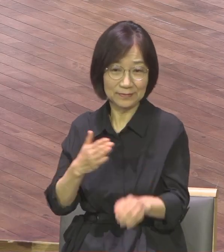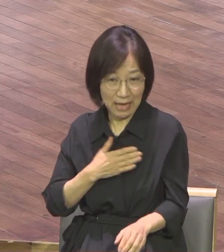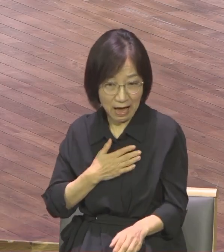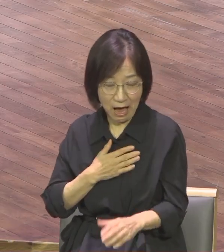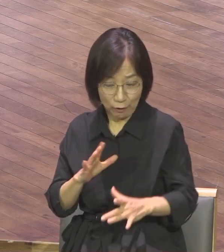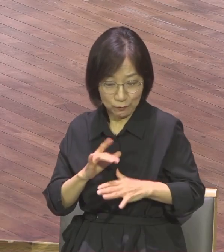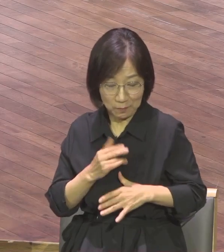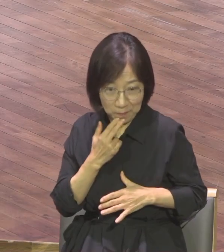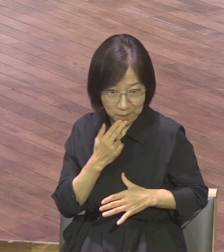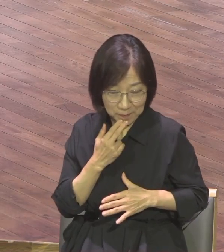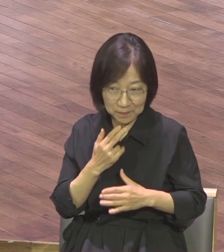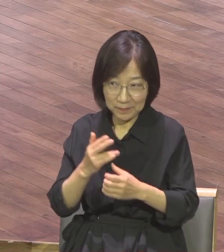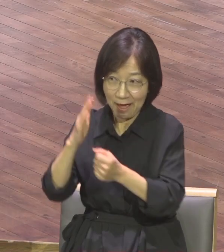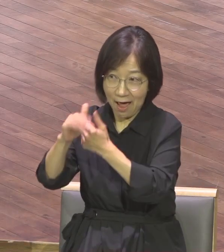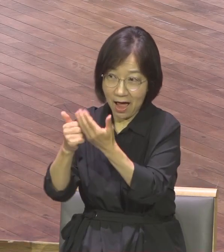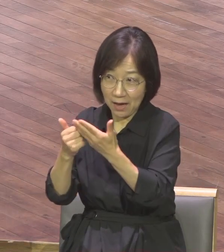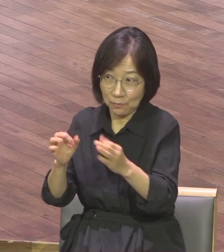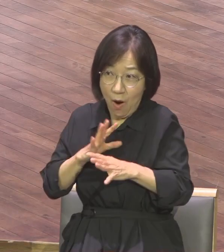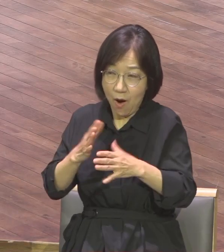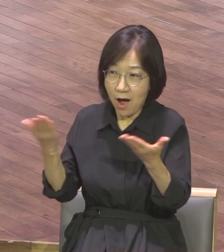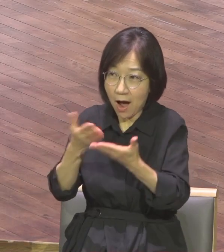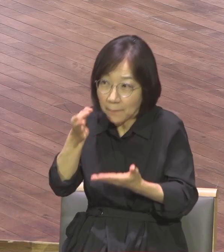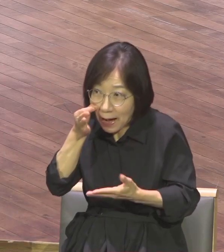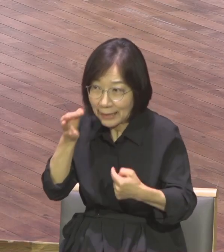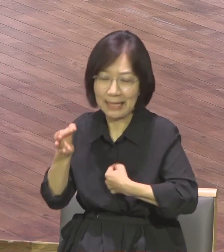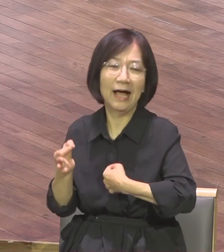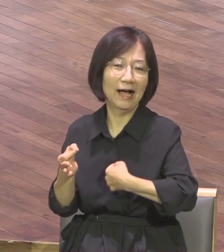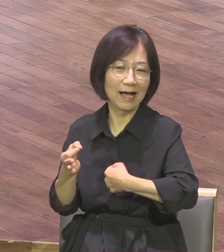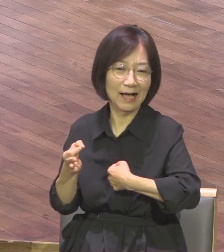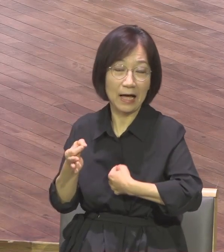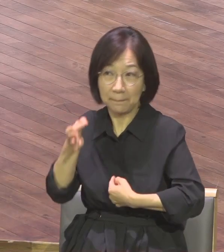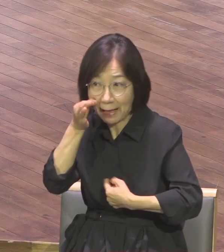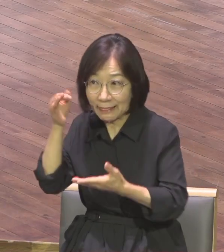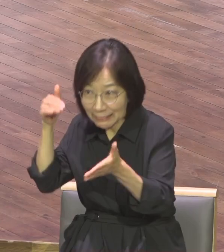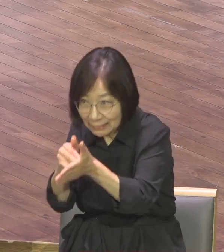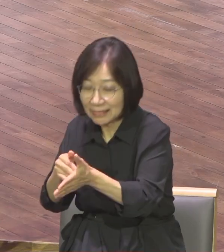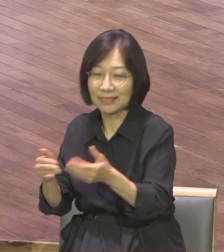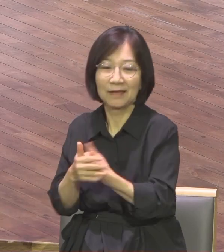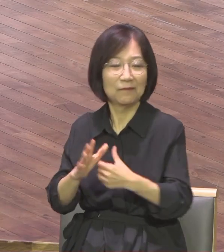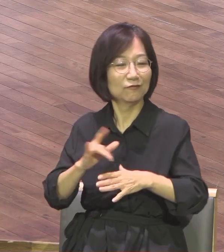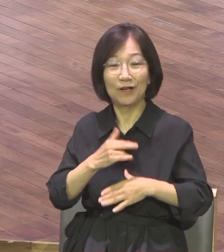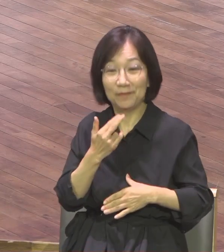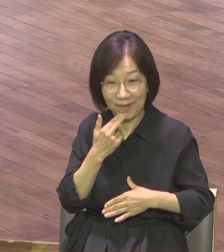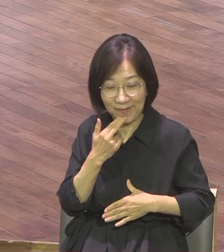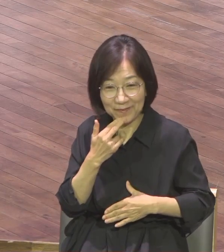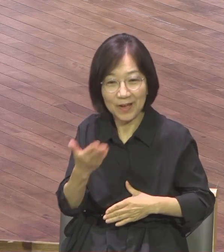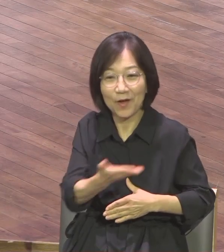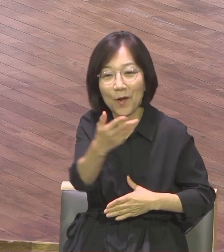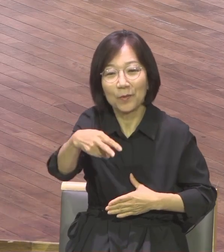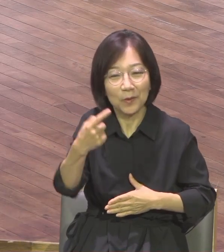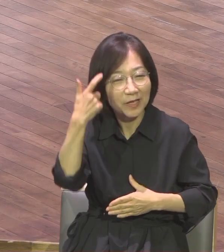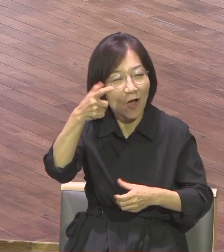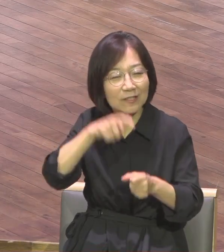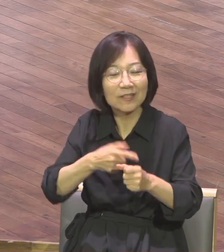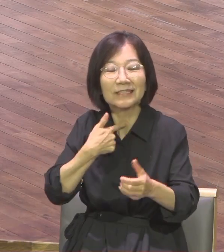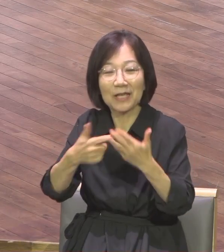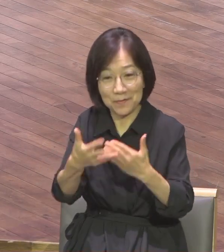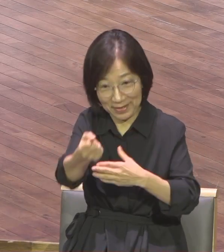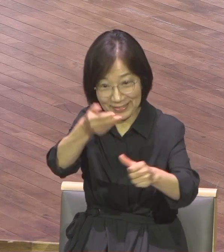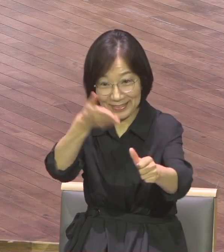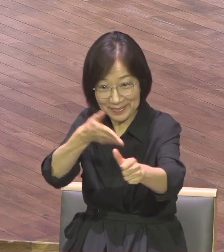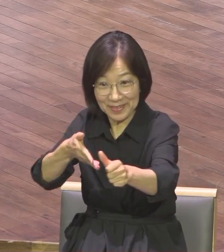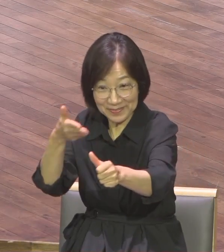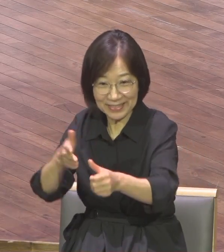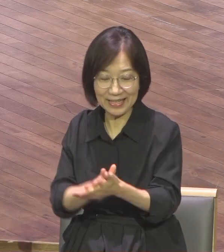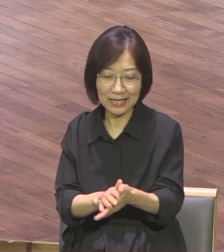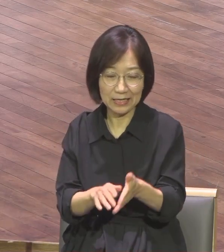이제 두렵지 않네. 하나님의 기묘한 일을 본 나기 때문에 영적 체험이기를 바랍니다. 신앙